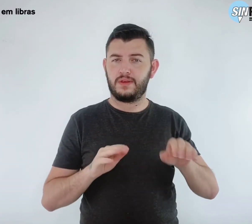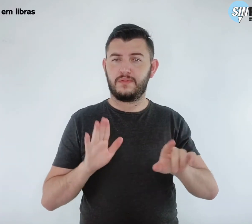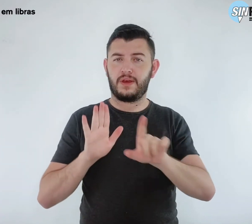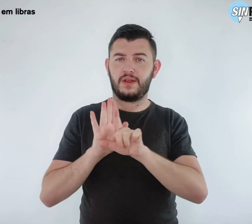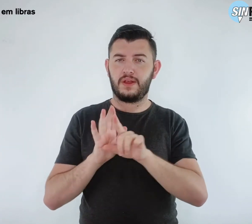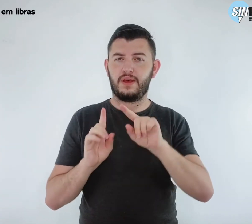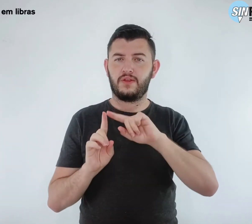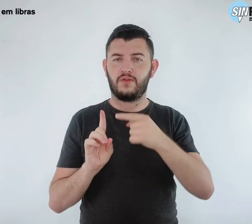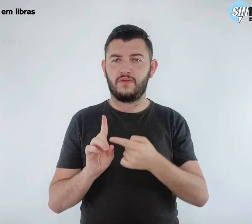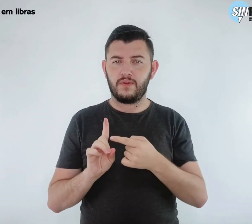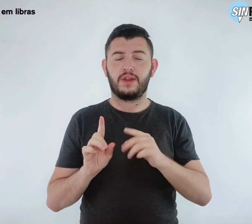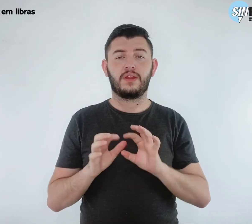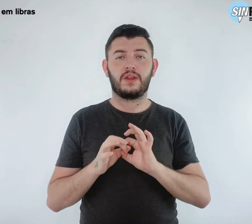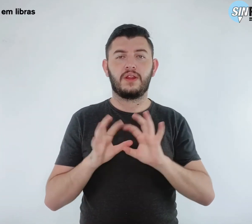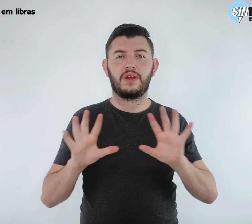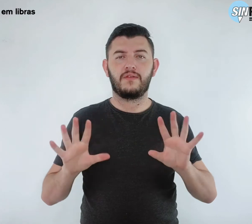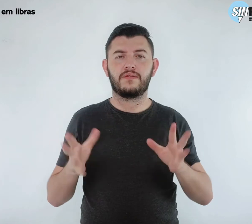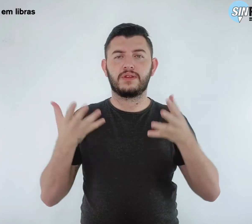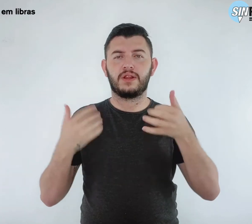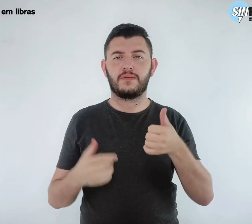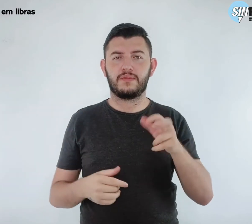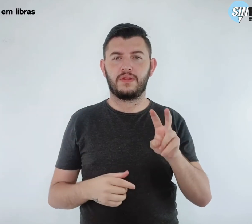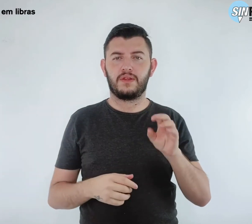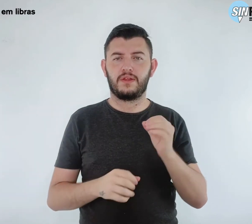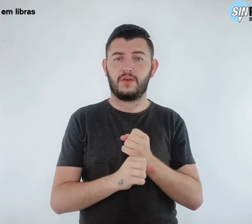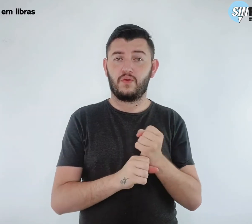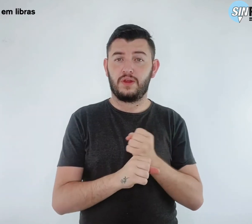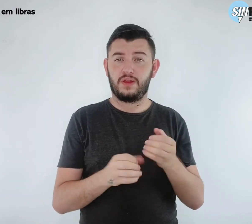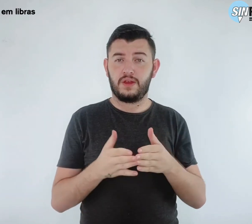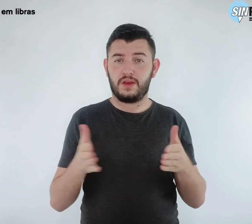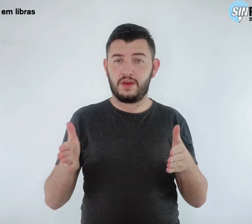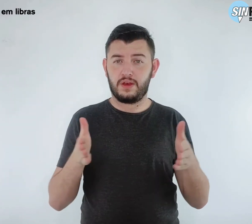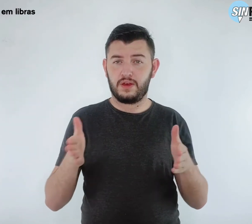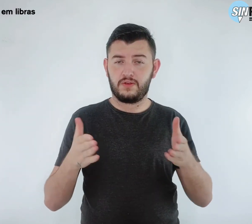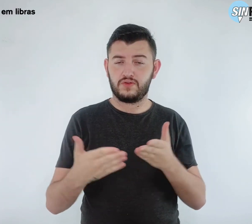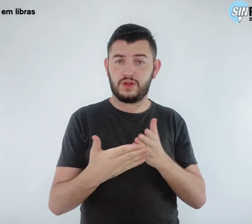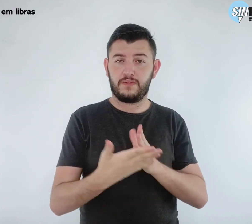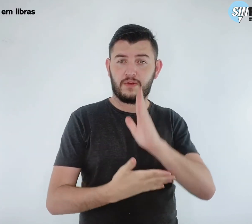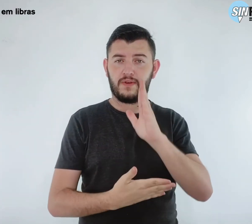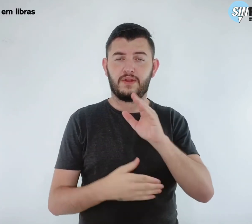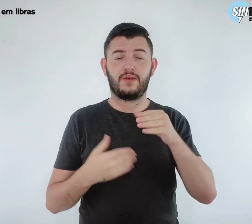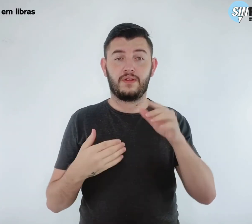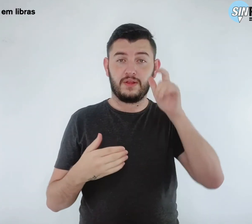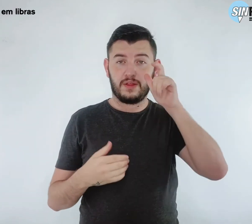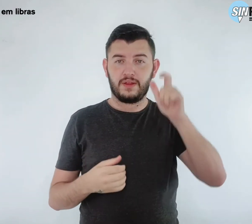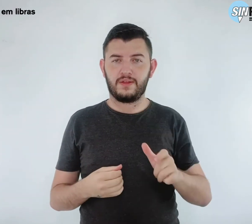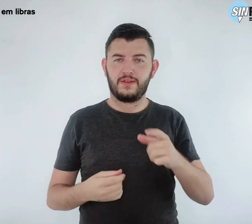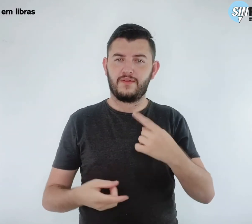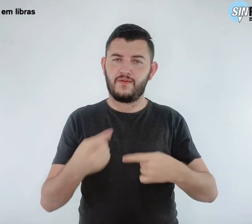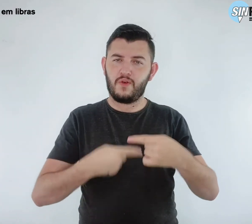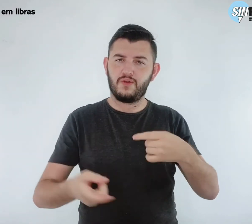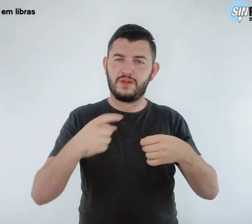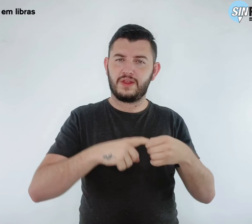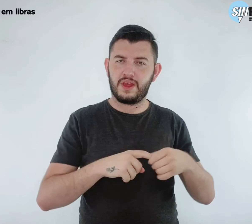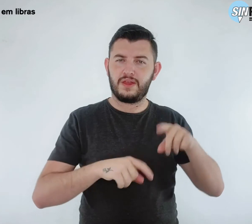Lei do Ventre Livre completa 150 anos de promulgada, é interessante revisitar os arquivos do